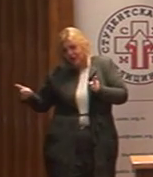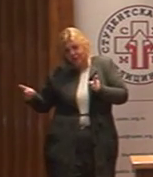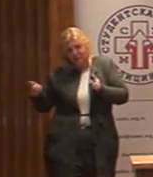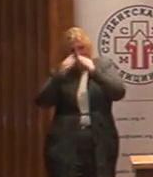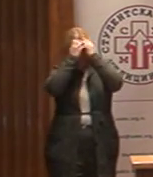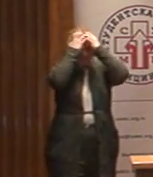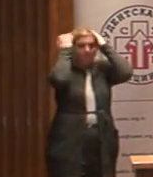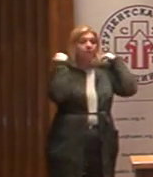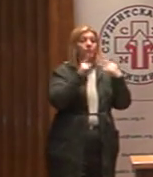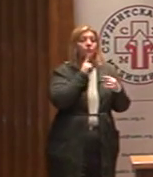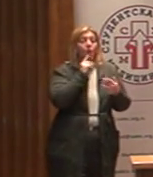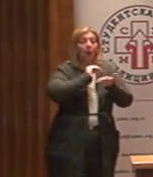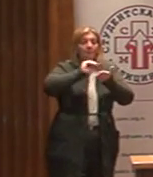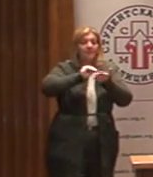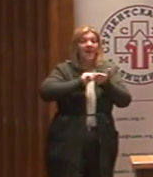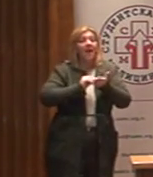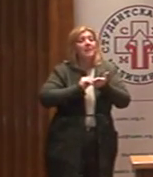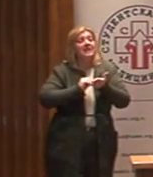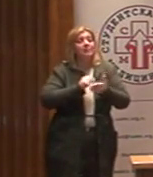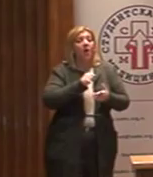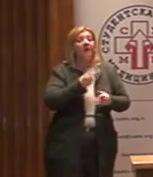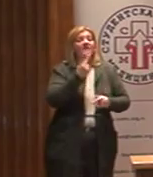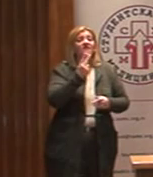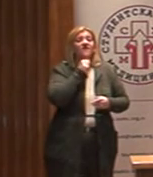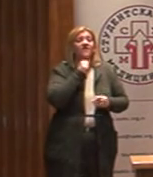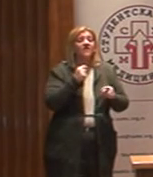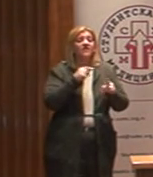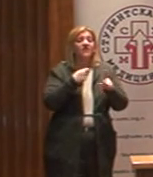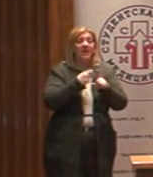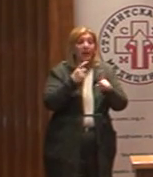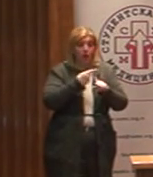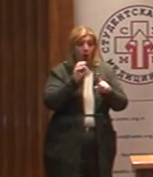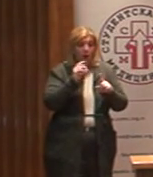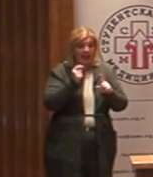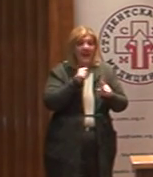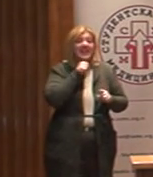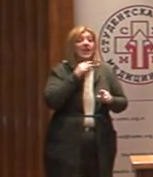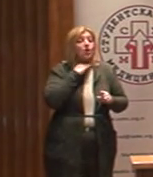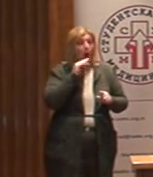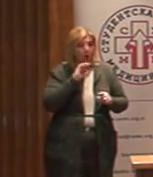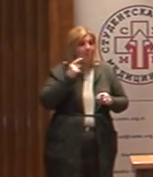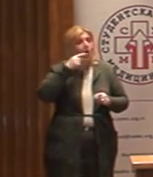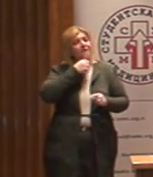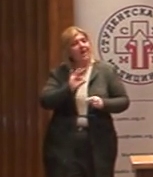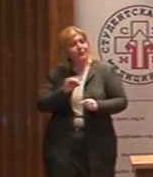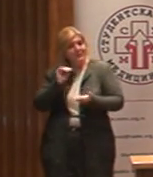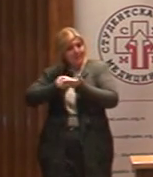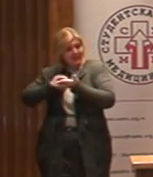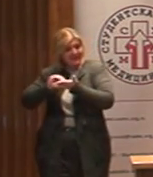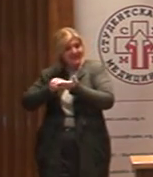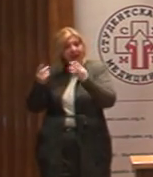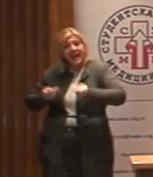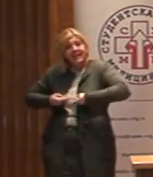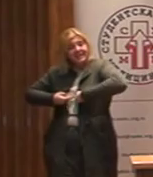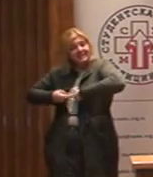koji je iz pisma Viktora Hugoa, velikom francuskom piscu, velikom francuskom pisca, s njegovom prijatelju